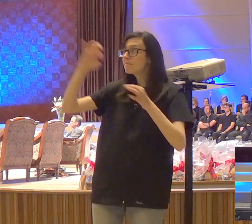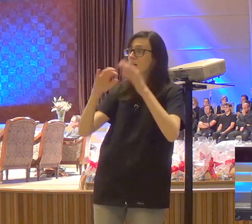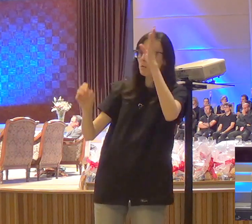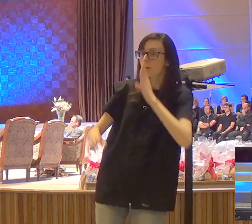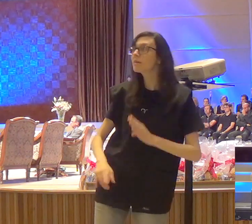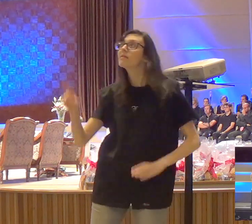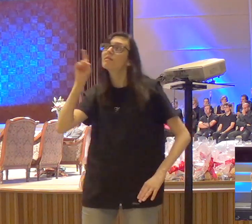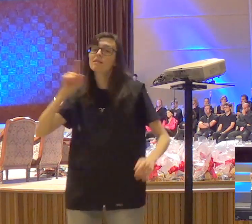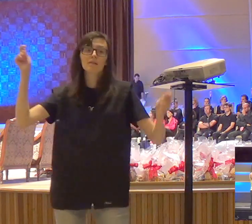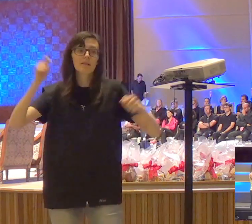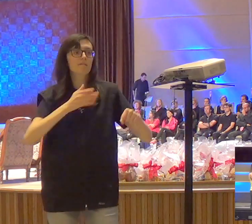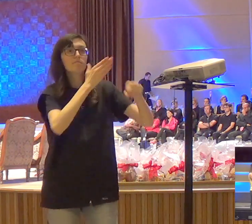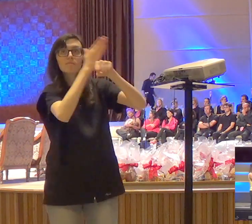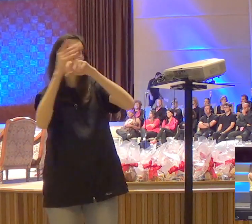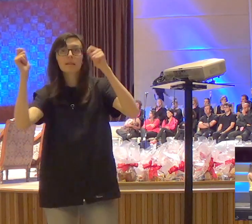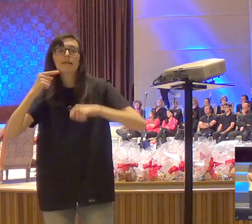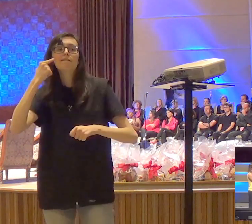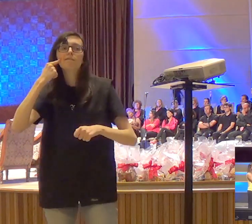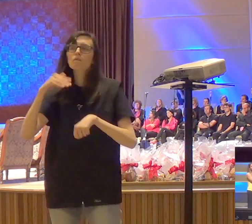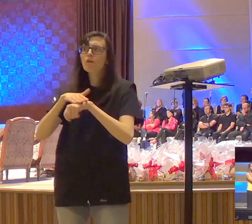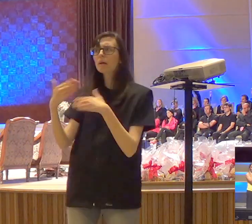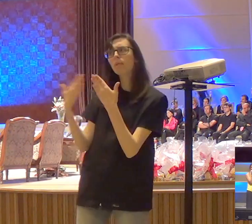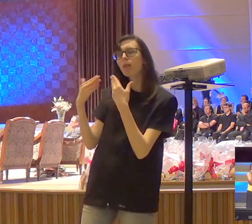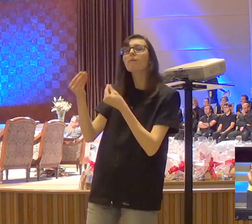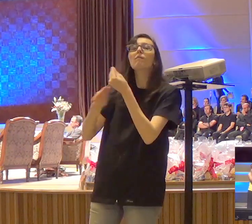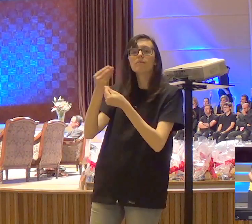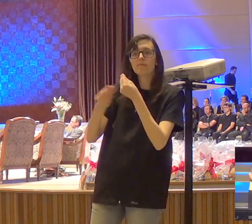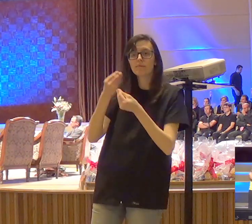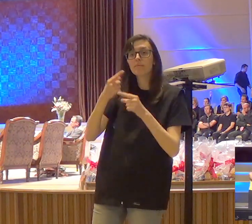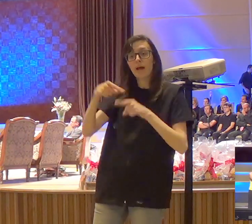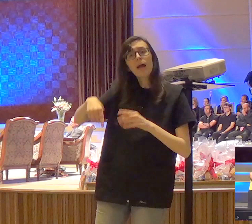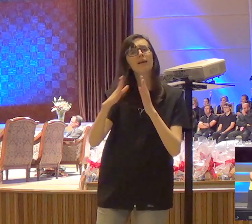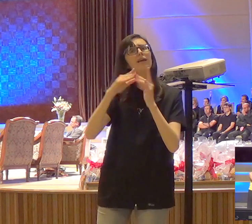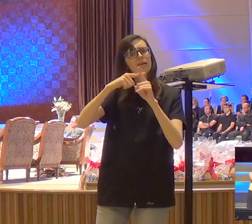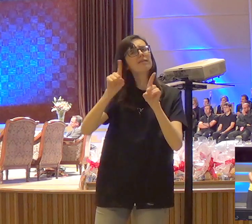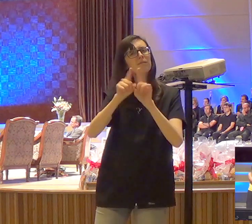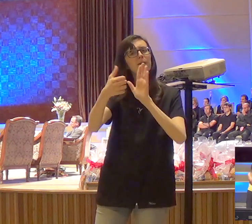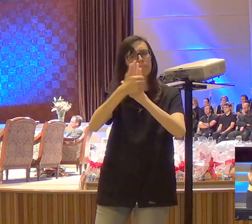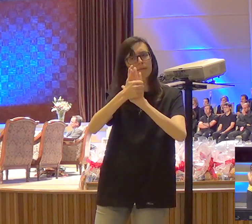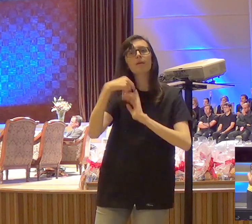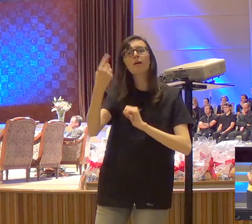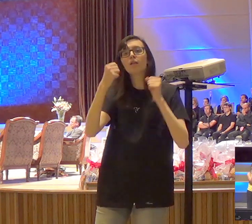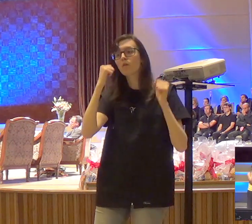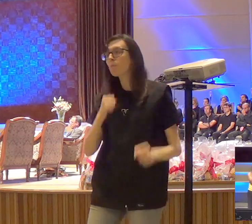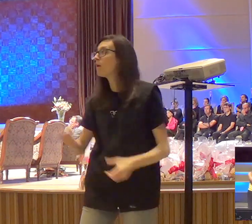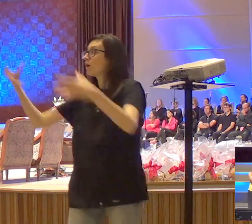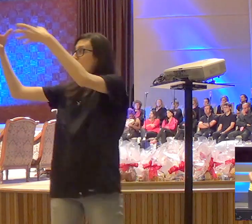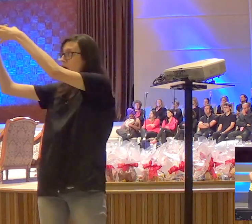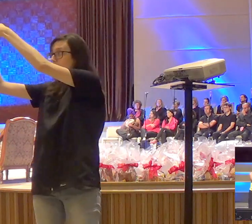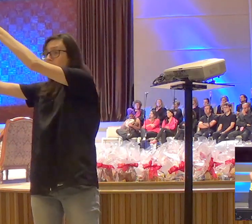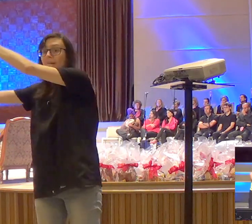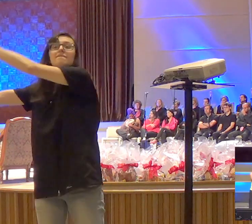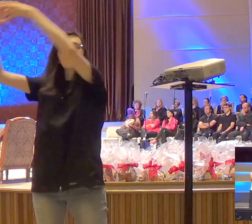your church to bring Defy Ventures to your prisons here. E também com essa igreja para que a gente possa trazer a Defy Ventures para as prisões